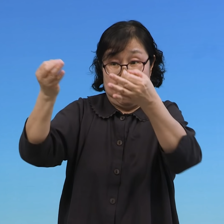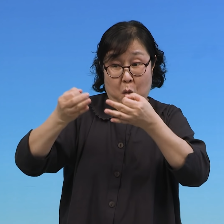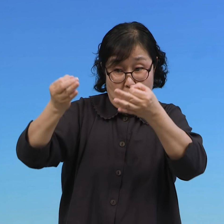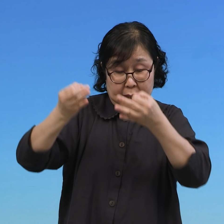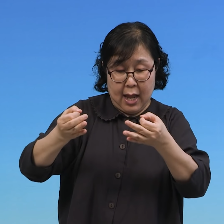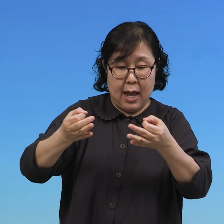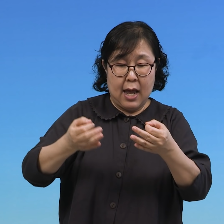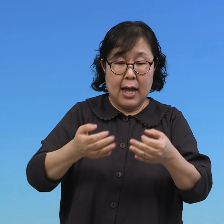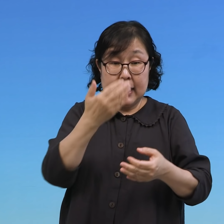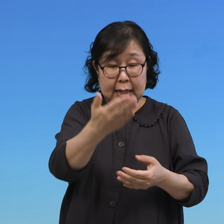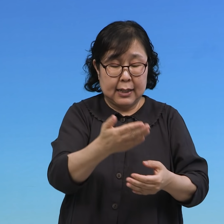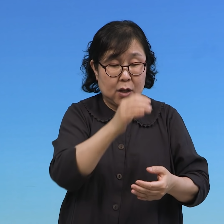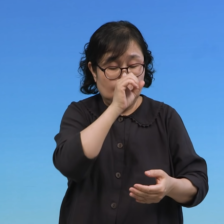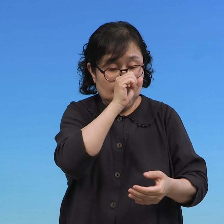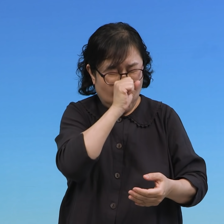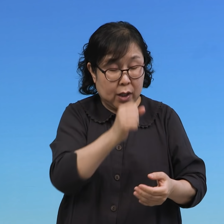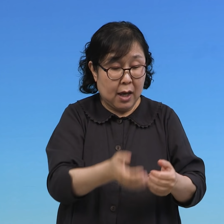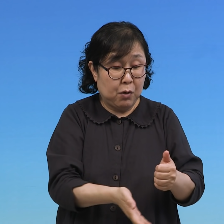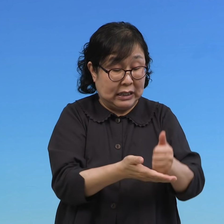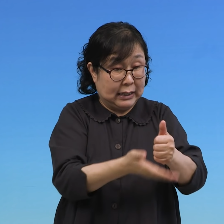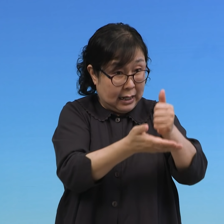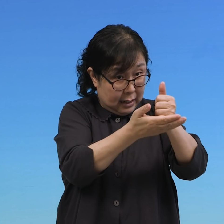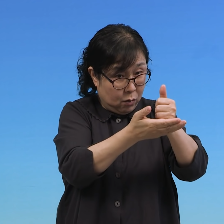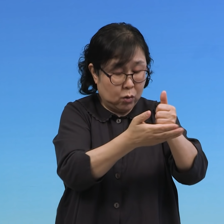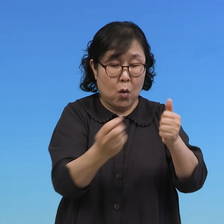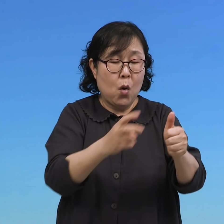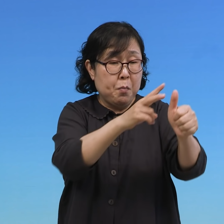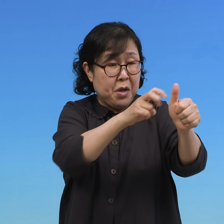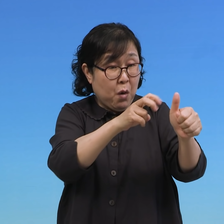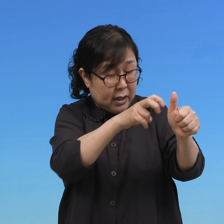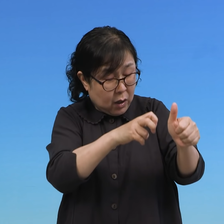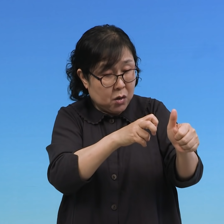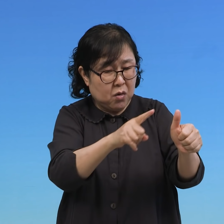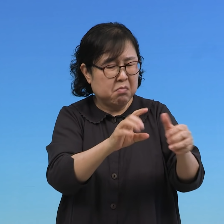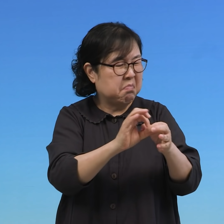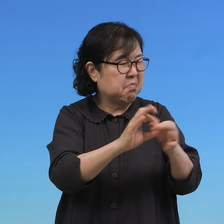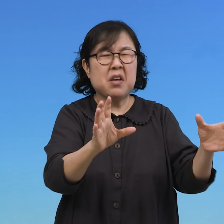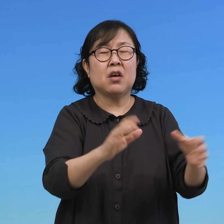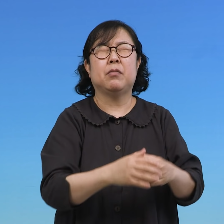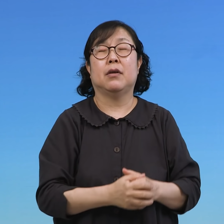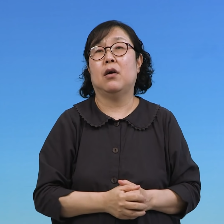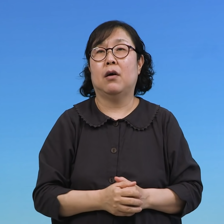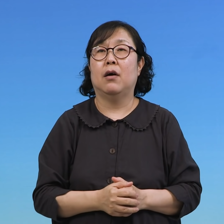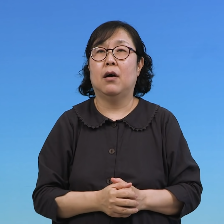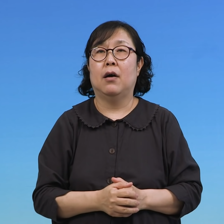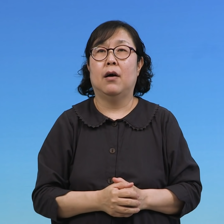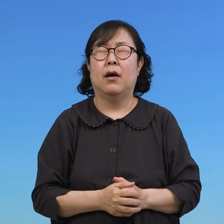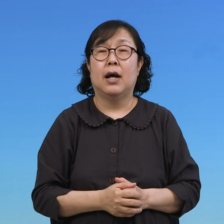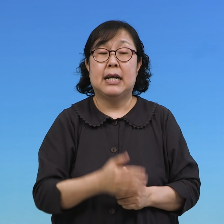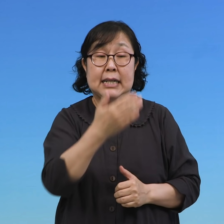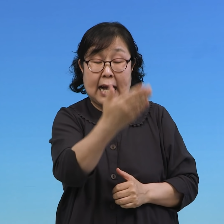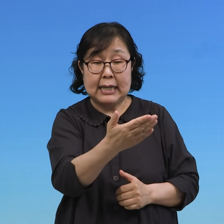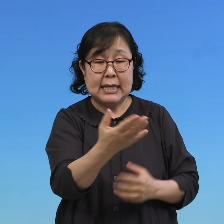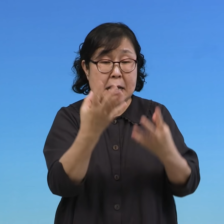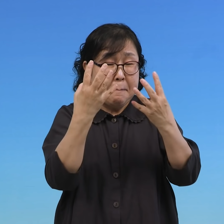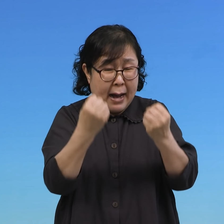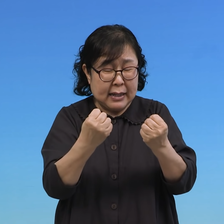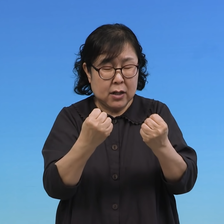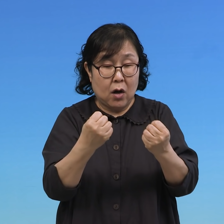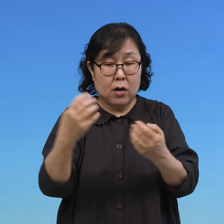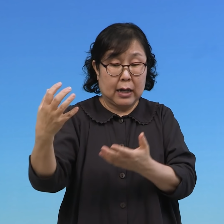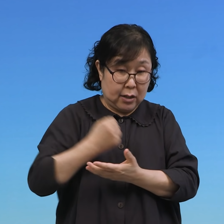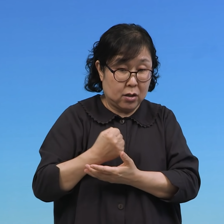사람들이 당신에 대해 좋게 말한다 해도 혹은 당신을 미워한다고 해도 이는 그다지 중요하지 않습니다.